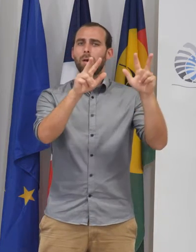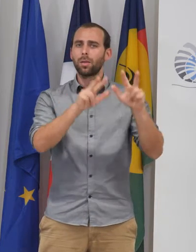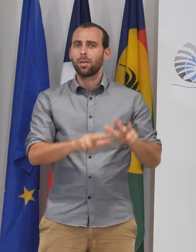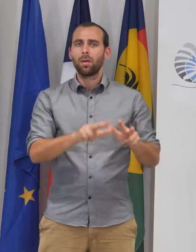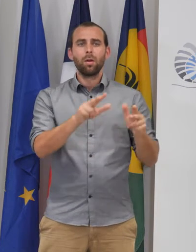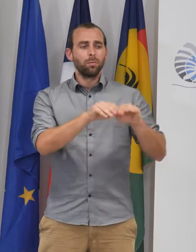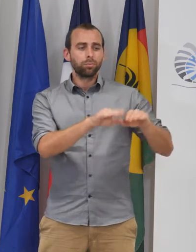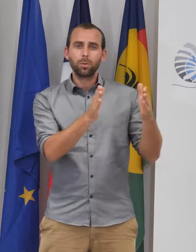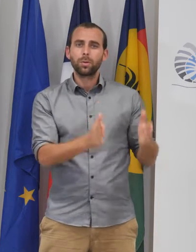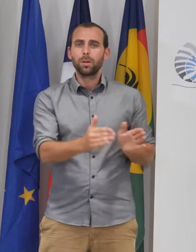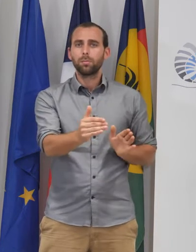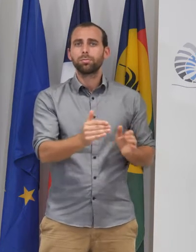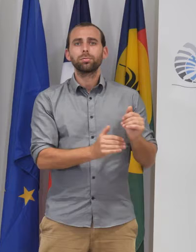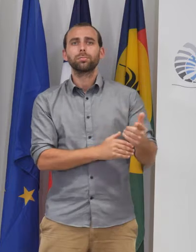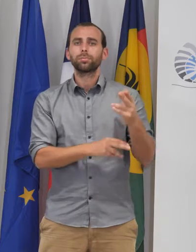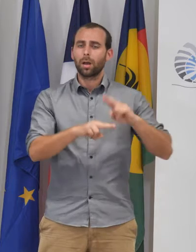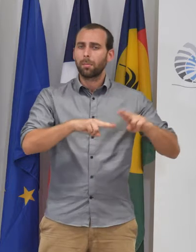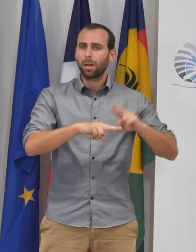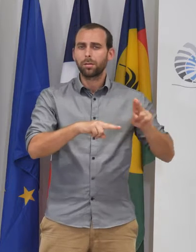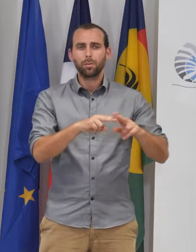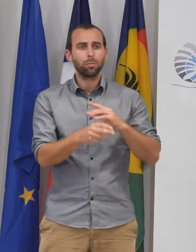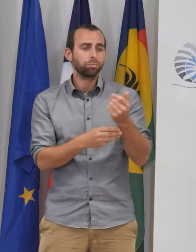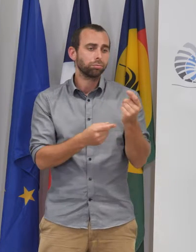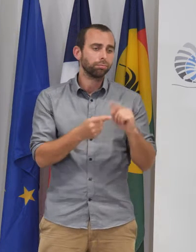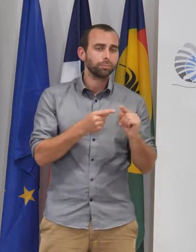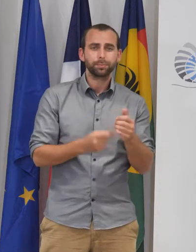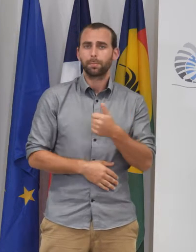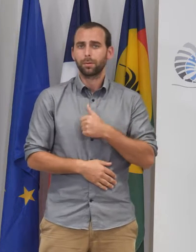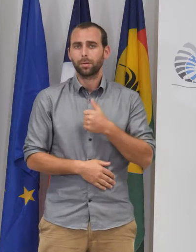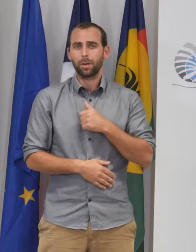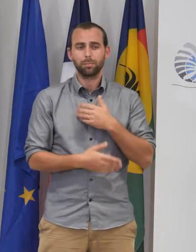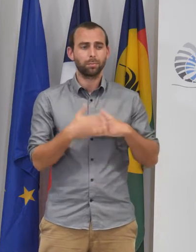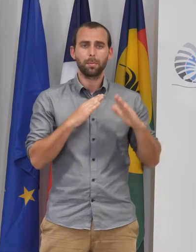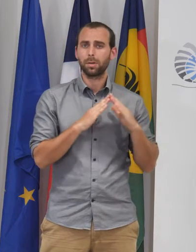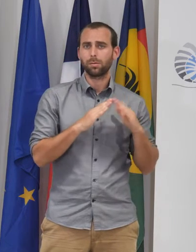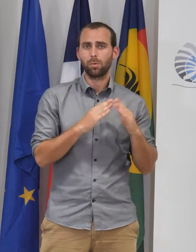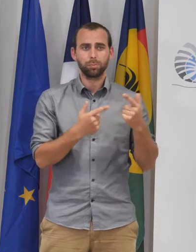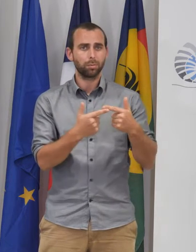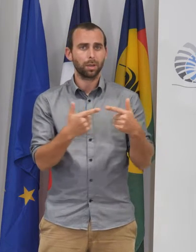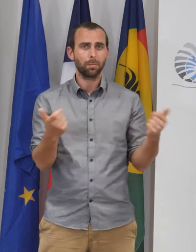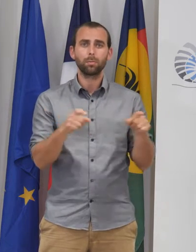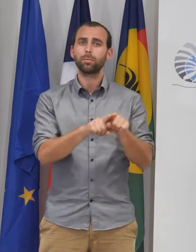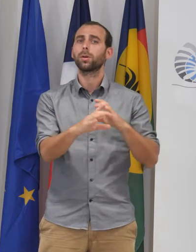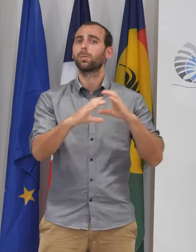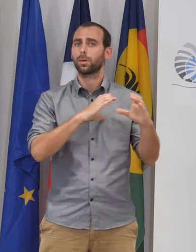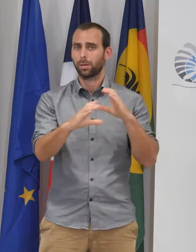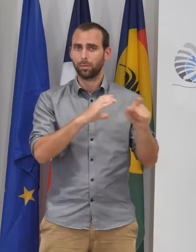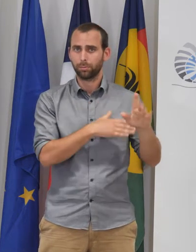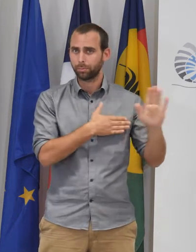d'unités périphériques et de logiciels et de réparation de biens personnels et domestiques, d'équipements et de communication.